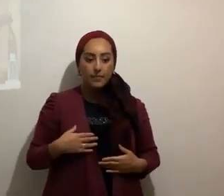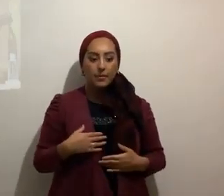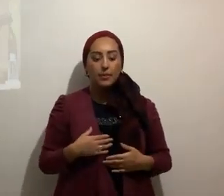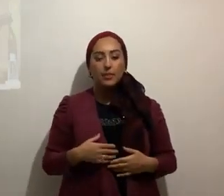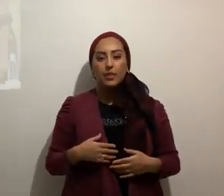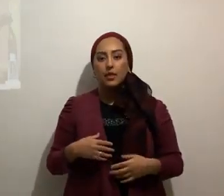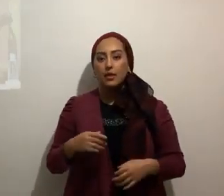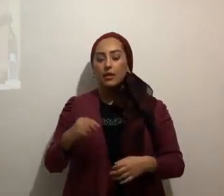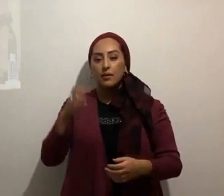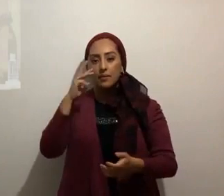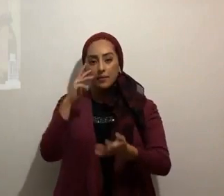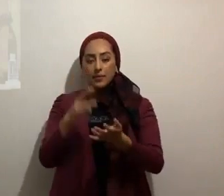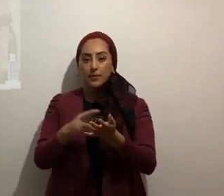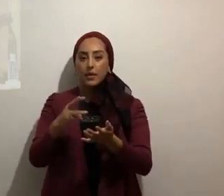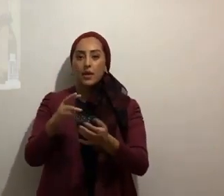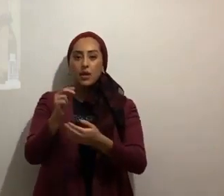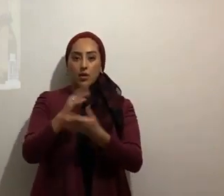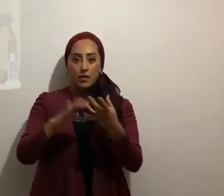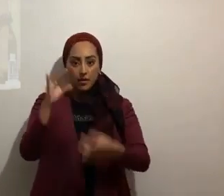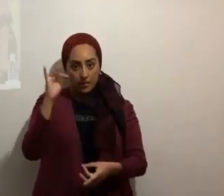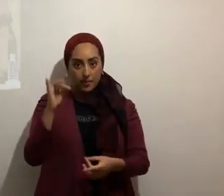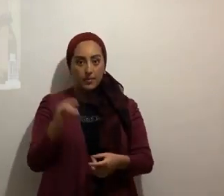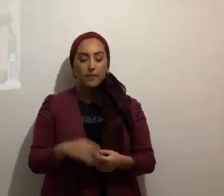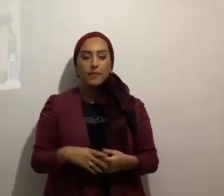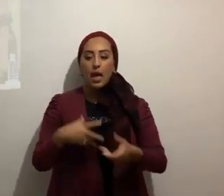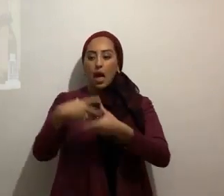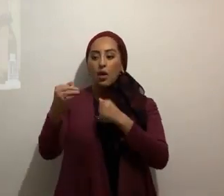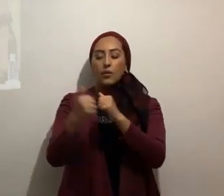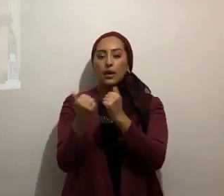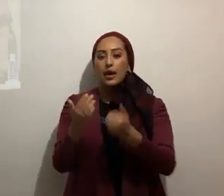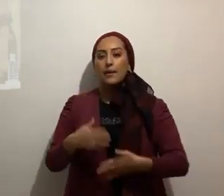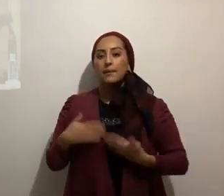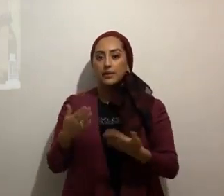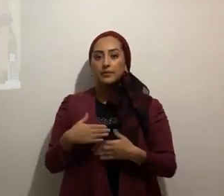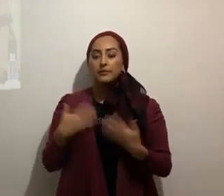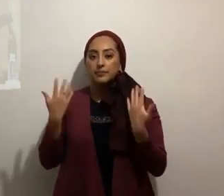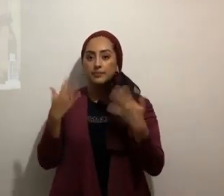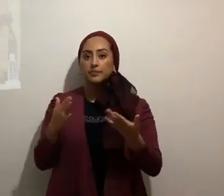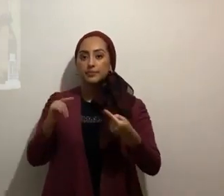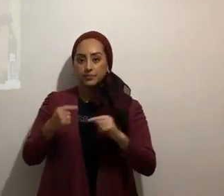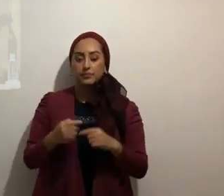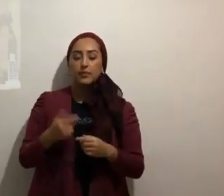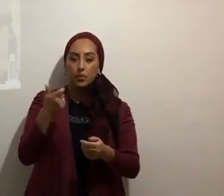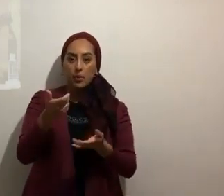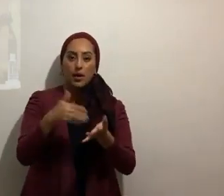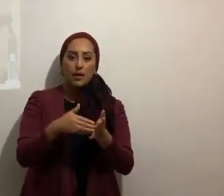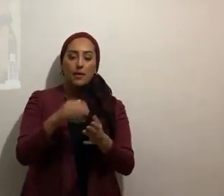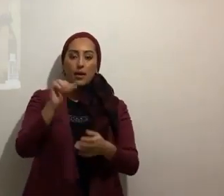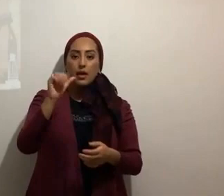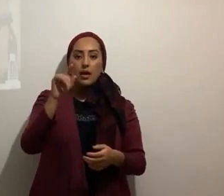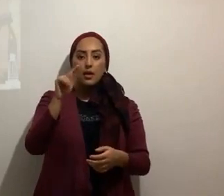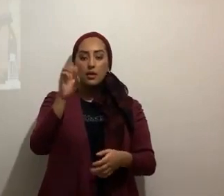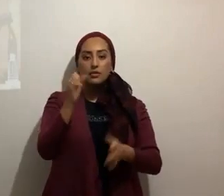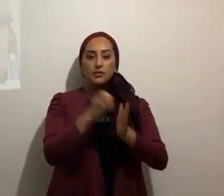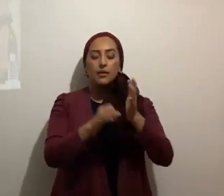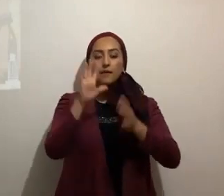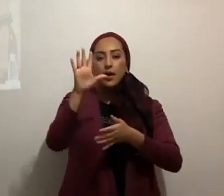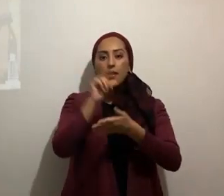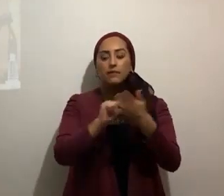los testigos del Ruach HaKodesh. Pues que salieron con gozo de que habían sufrido. Vamos a ver otra vez Hechos